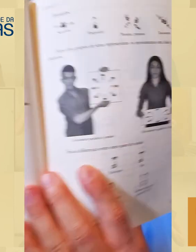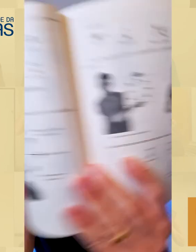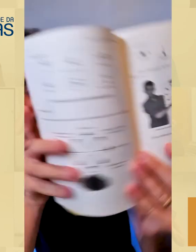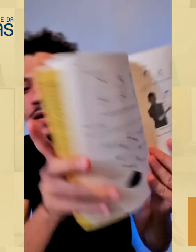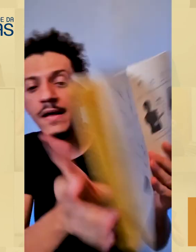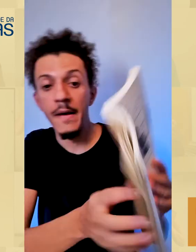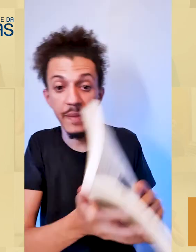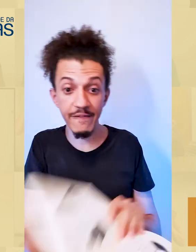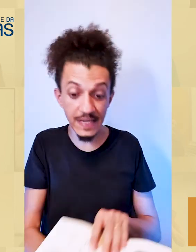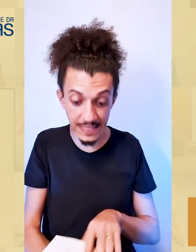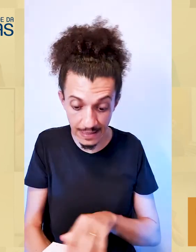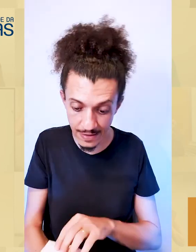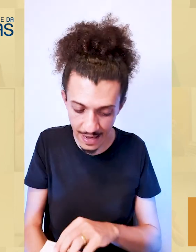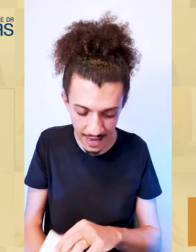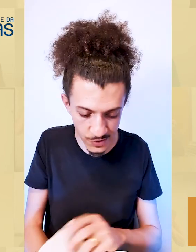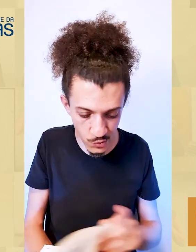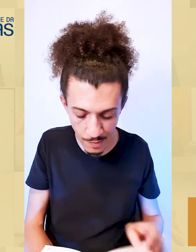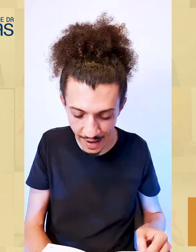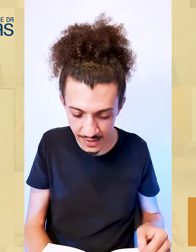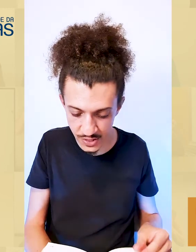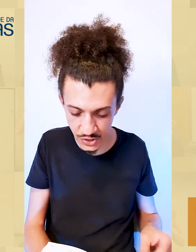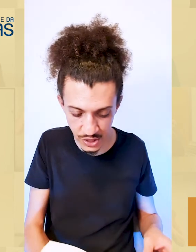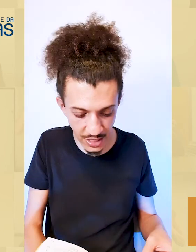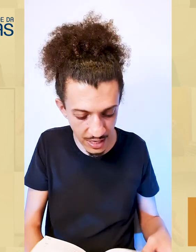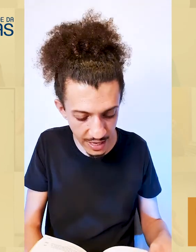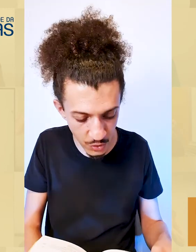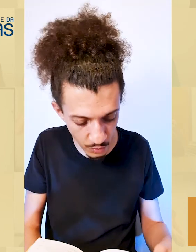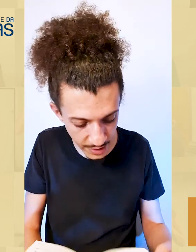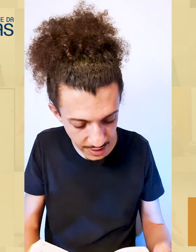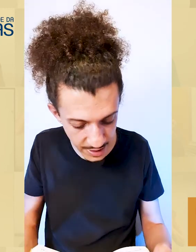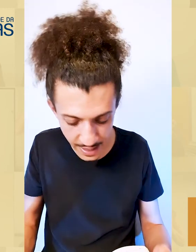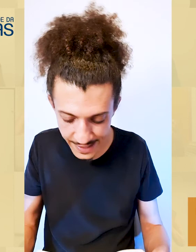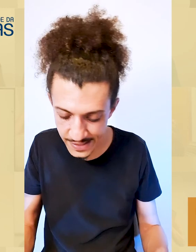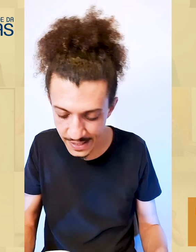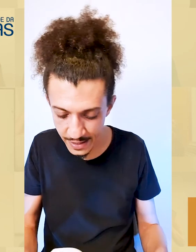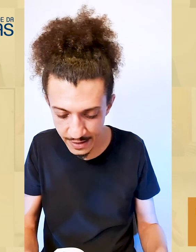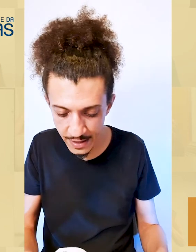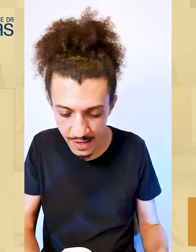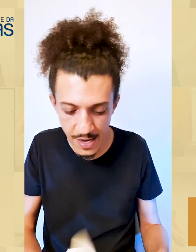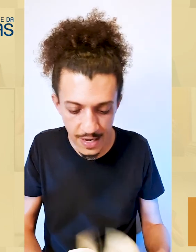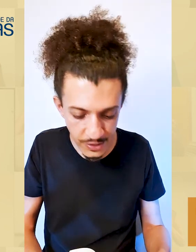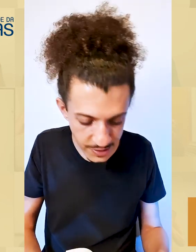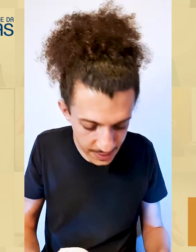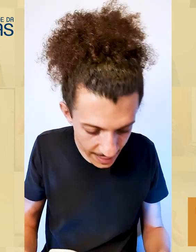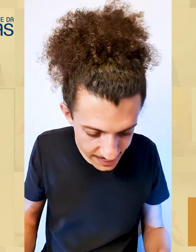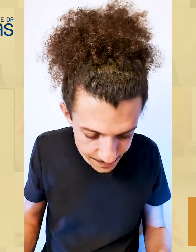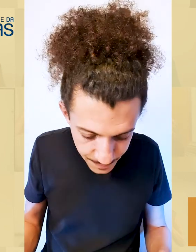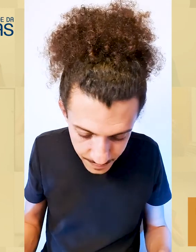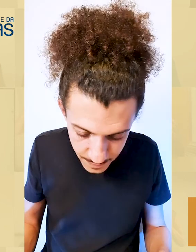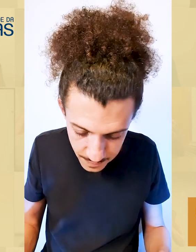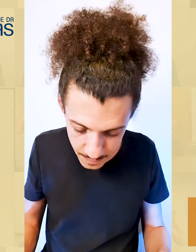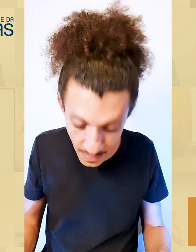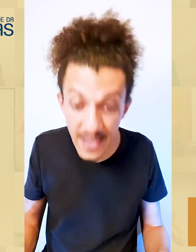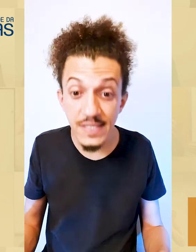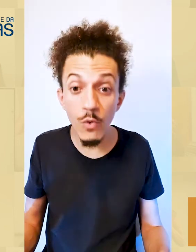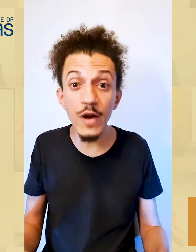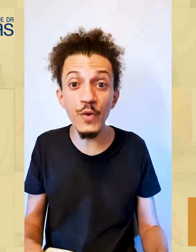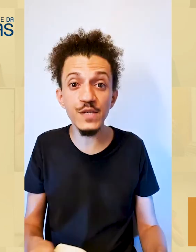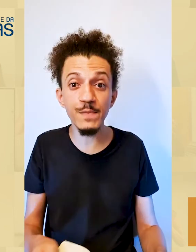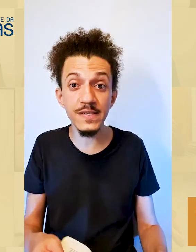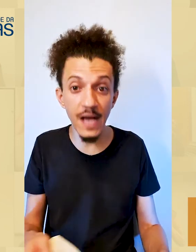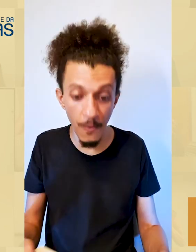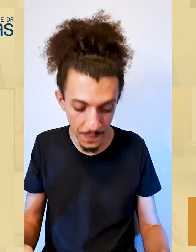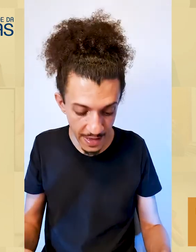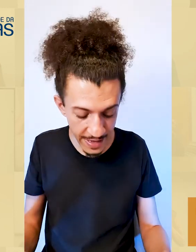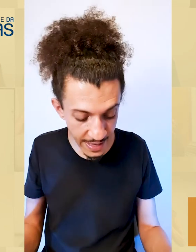os esquemas, para facilitar a sua prática de leitura e escrita de sinais. Esse é um ano